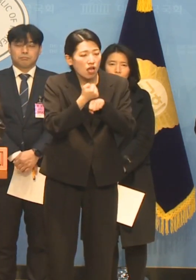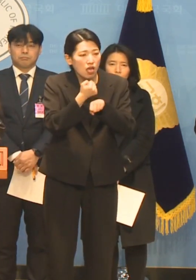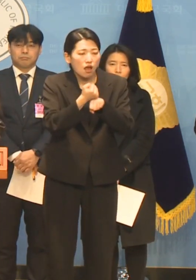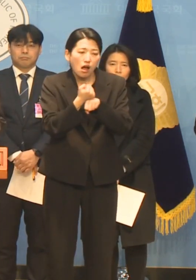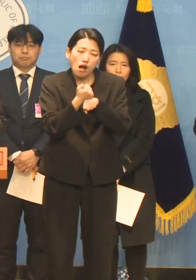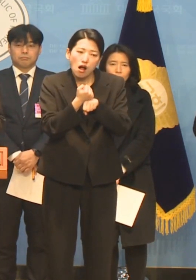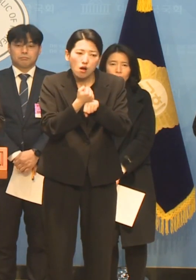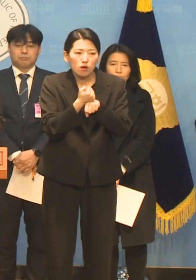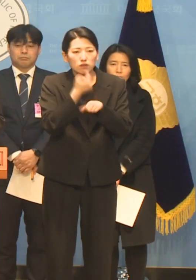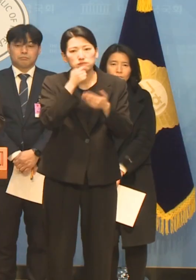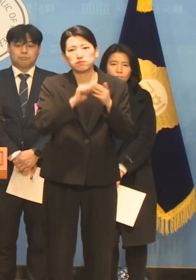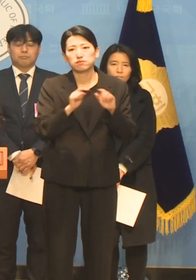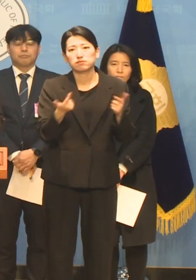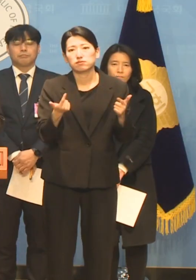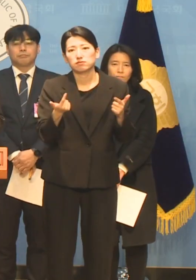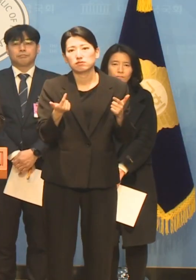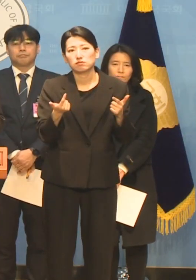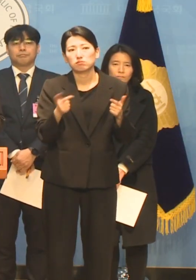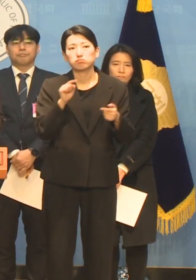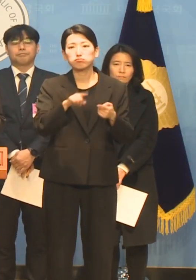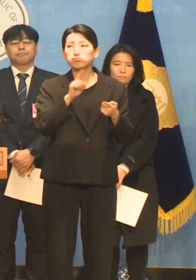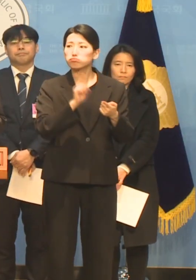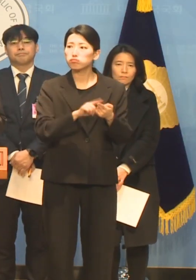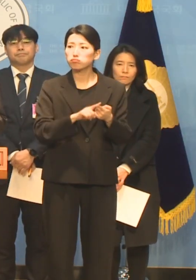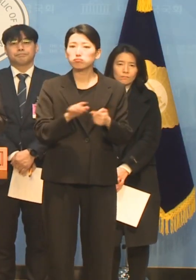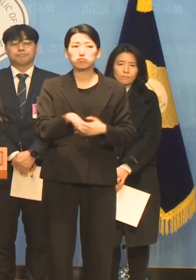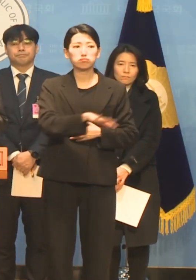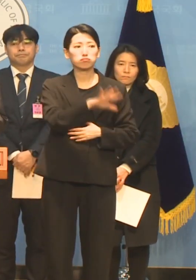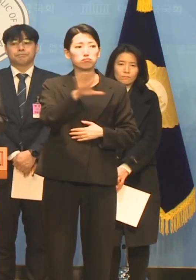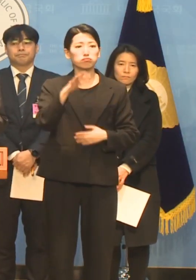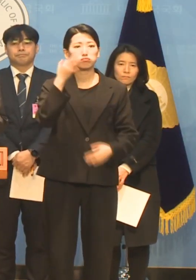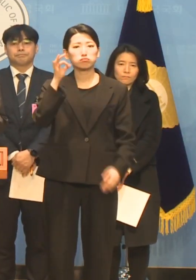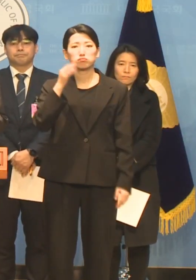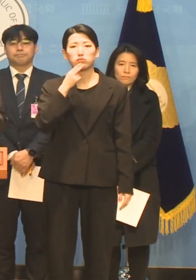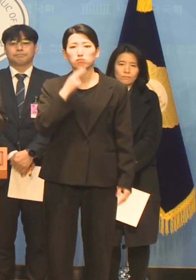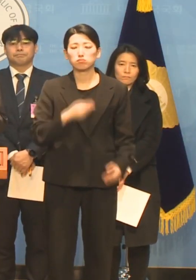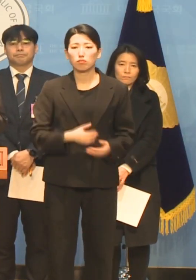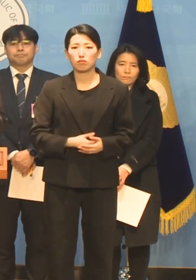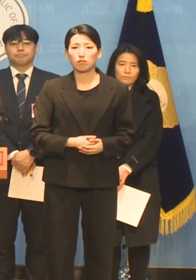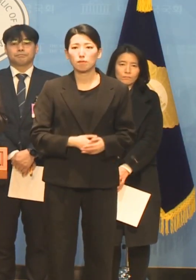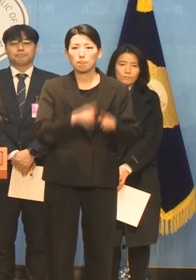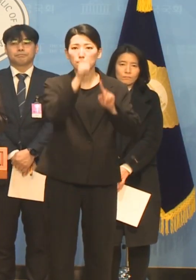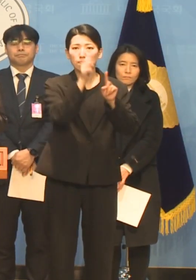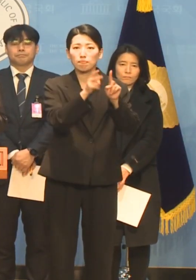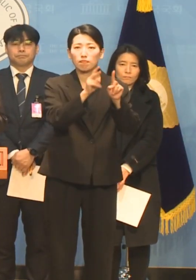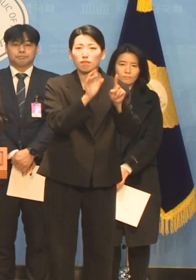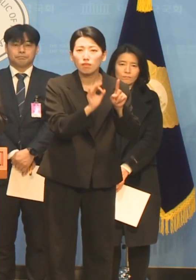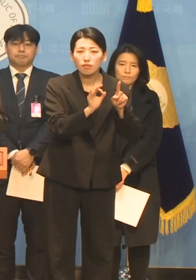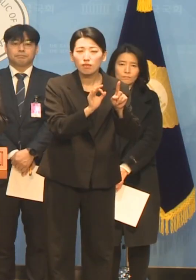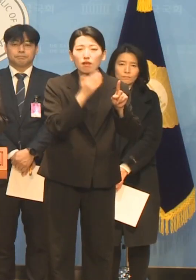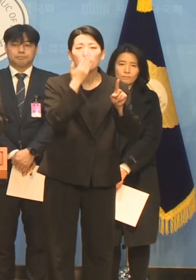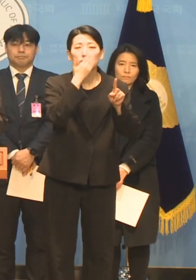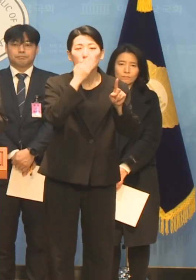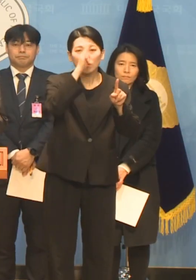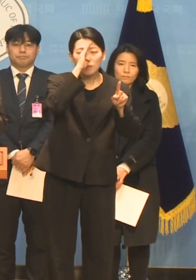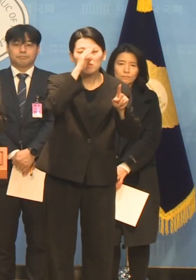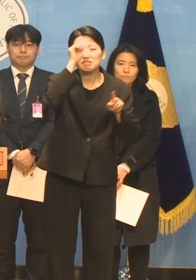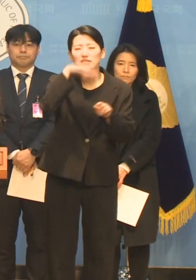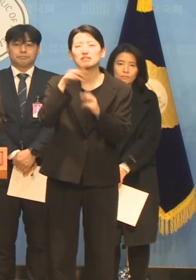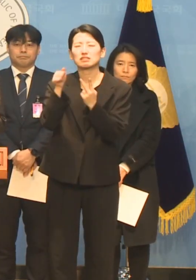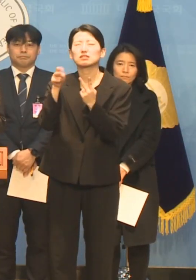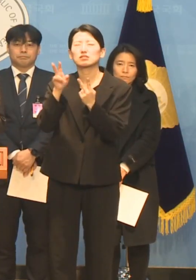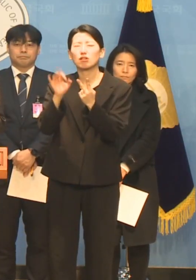질환에 대한 부분에 대해서 누구나 다 인정하지 않고 일형 당뇨병을 흔히 만성질환으로 발생하는 이형